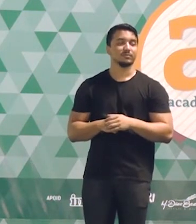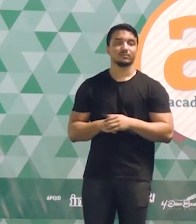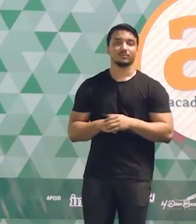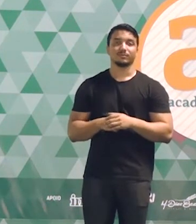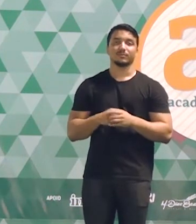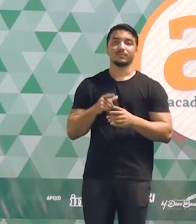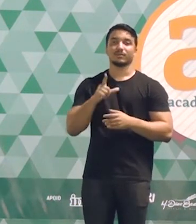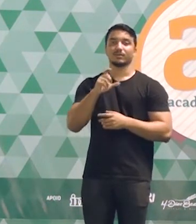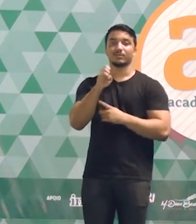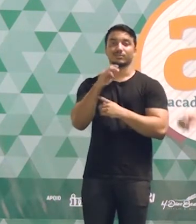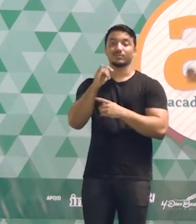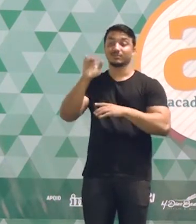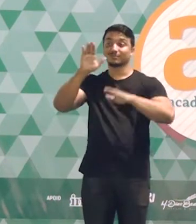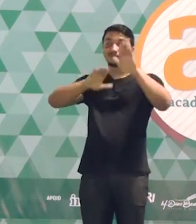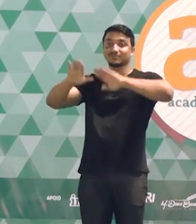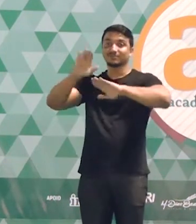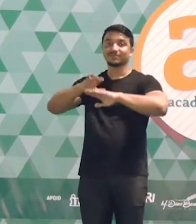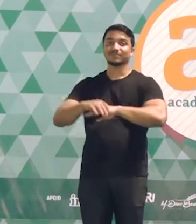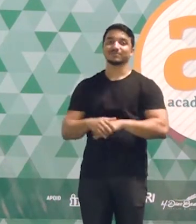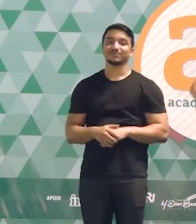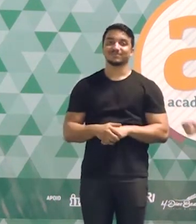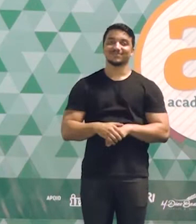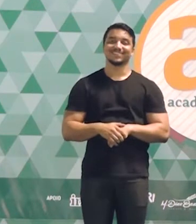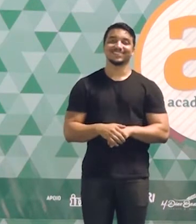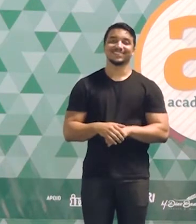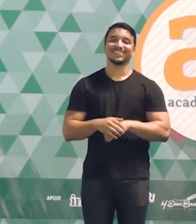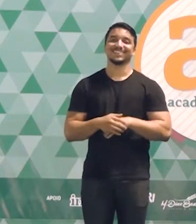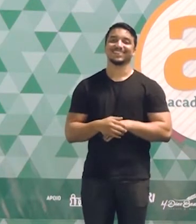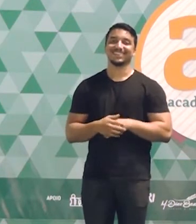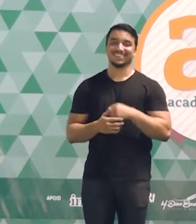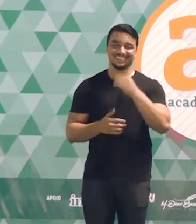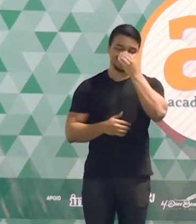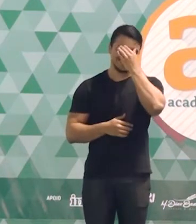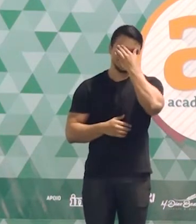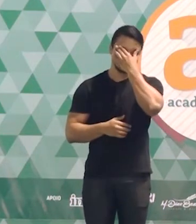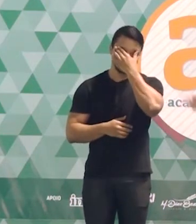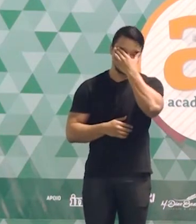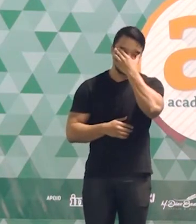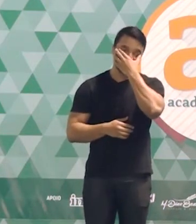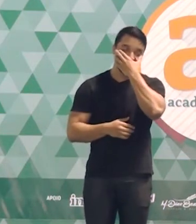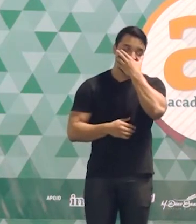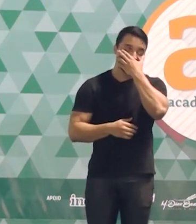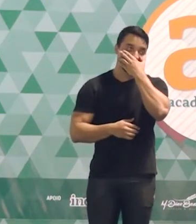Olha que coisa cinematográfica. Letícia, cuidado.